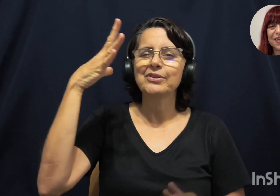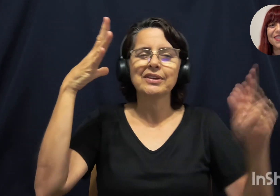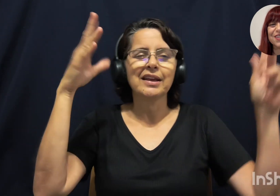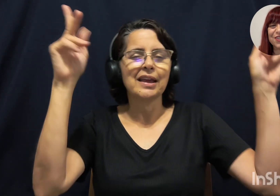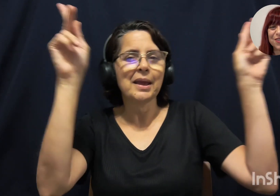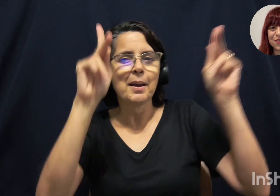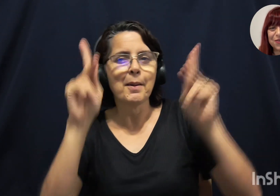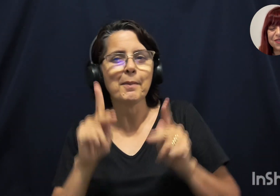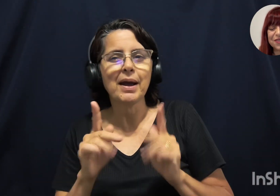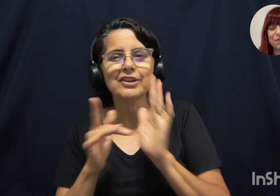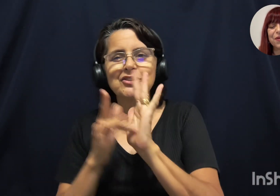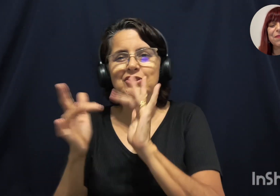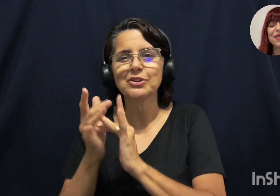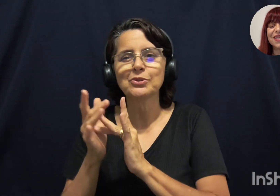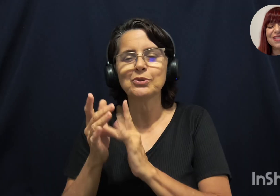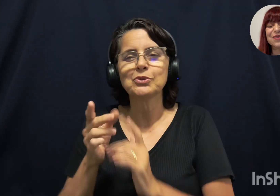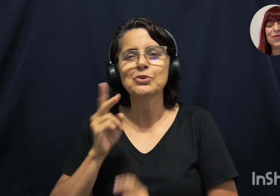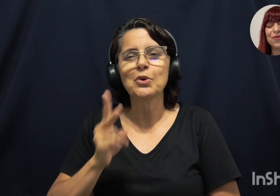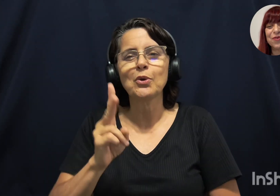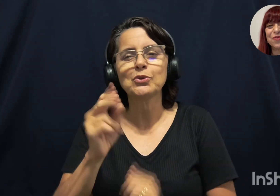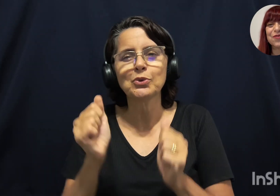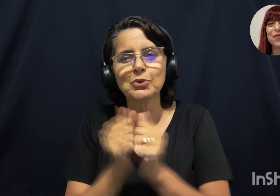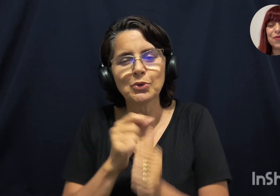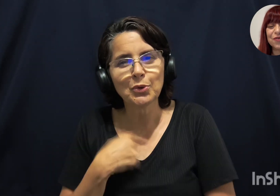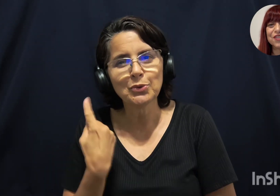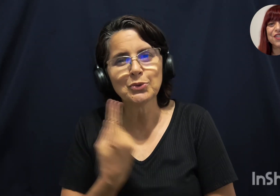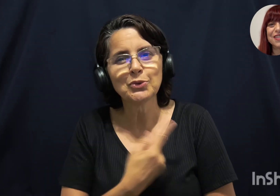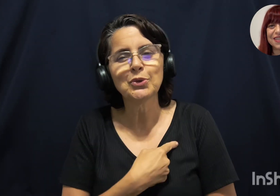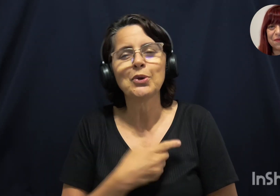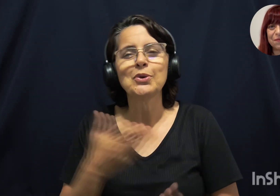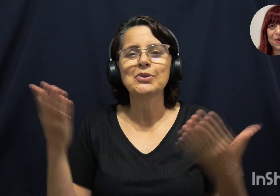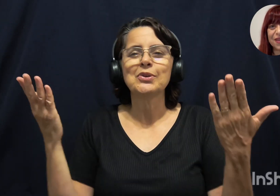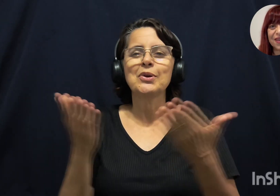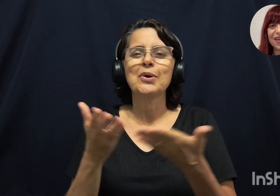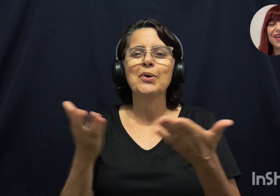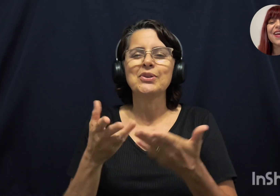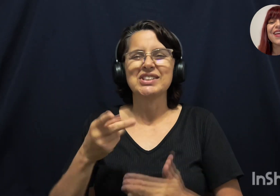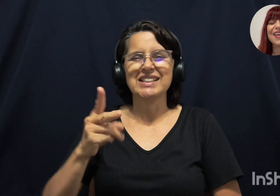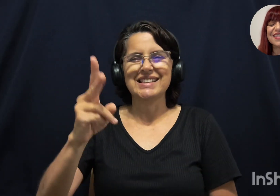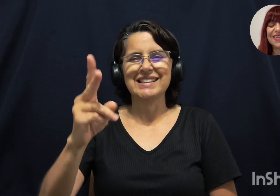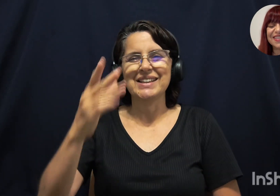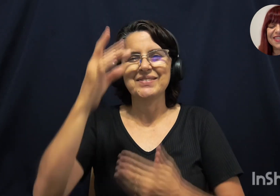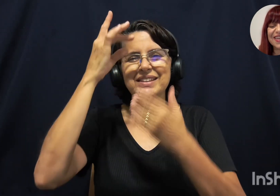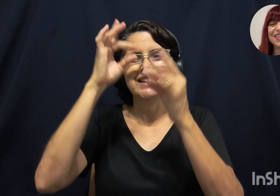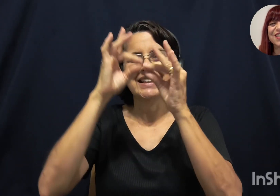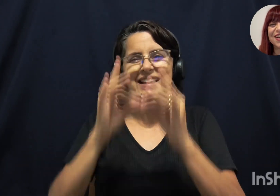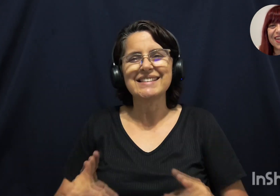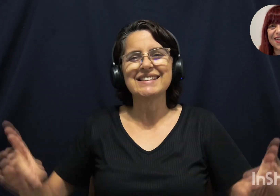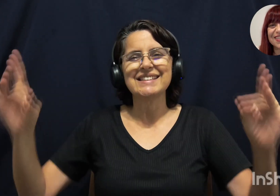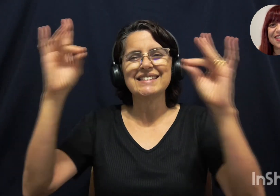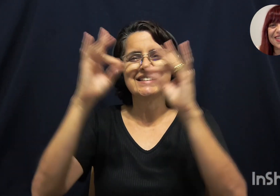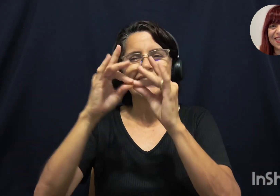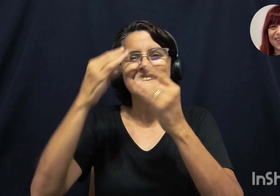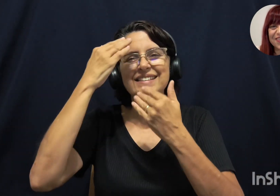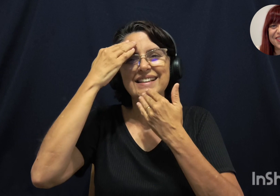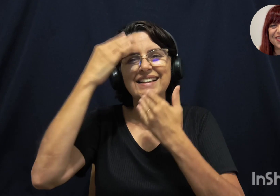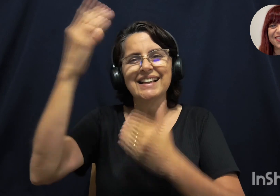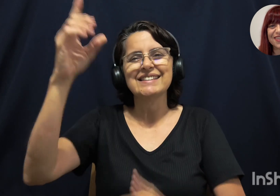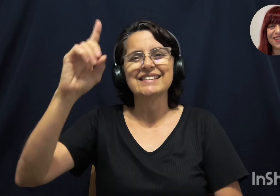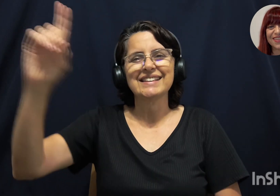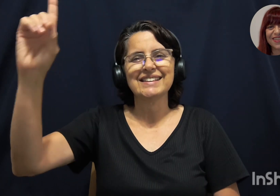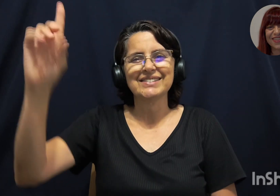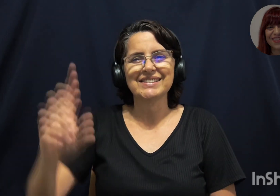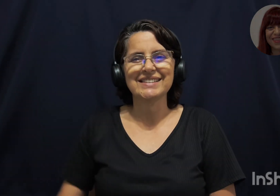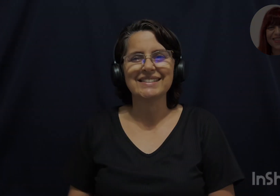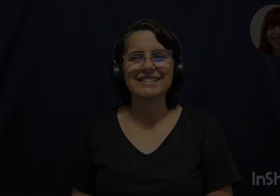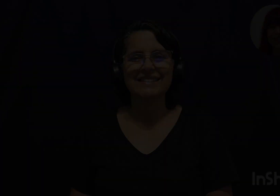do Mestre Jesus permaneçam conosco hoje e sempre. Que assim seja, graças a Deus.